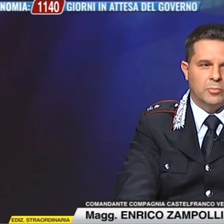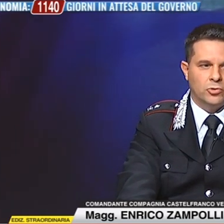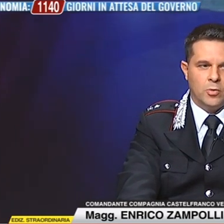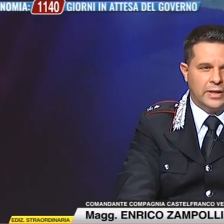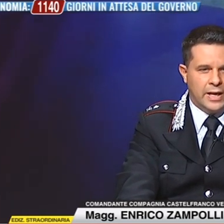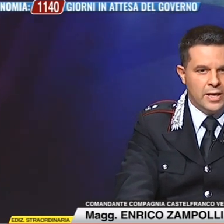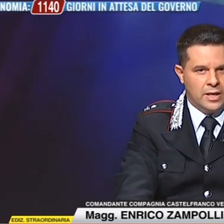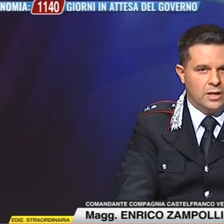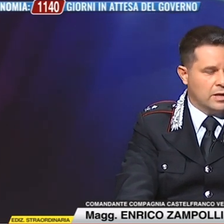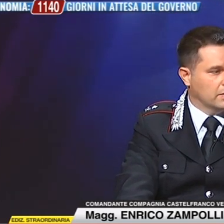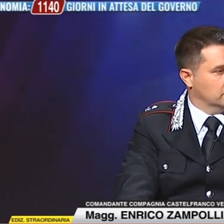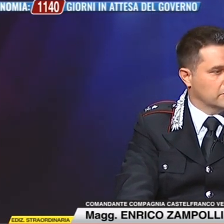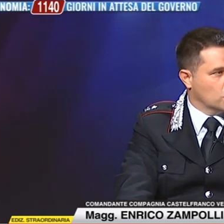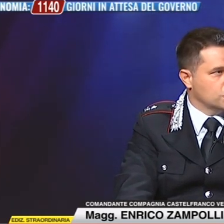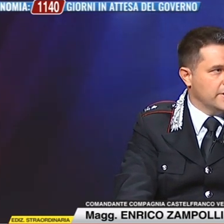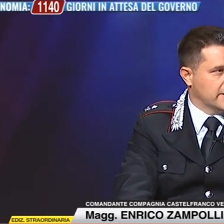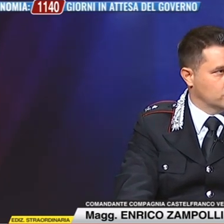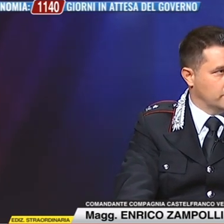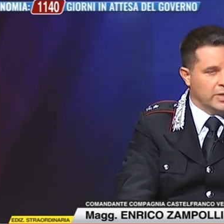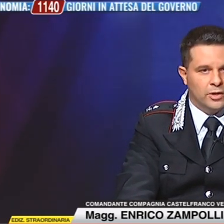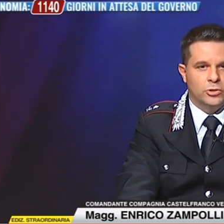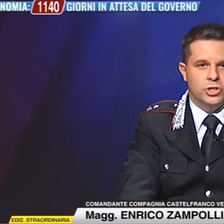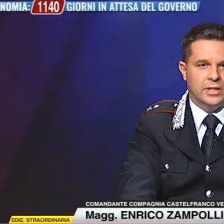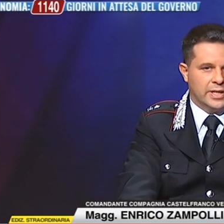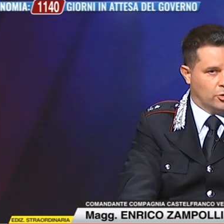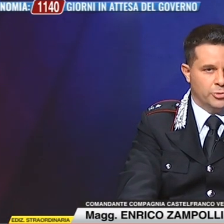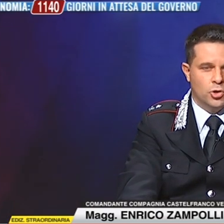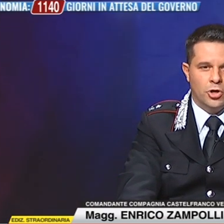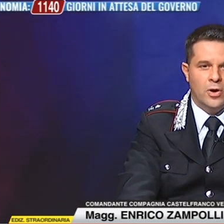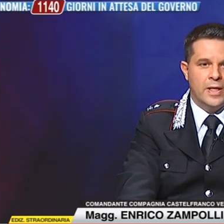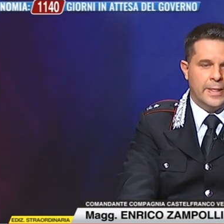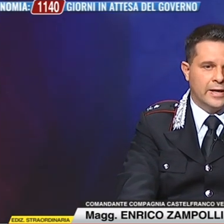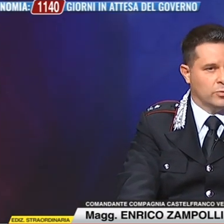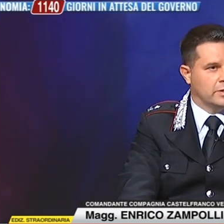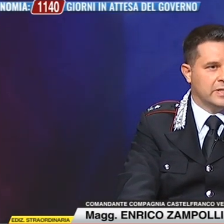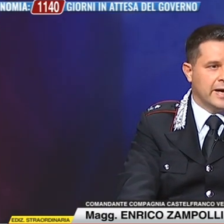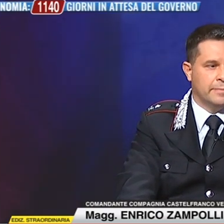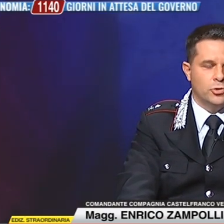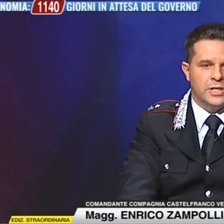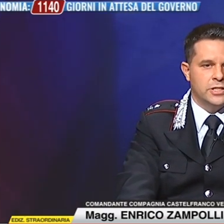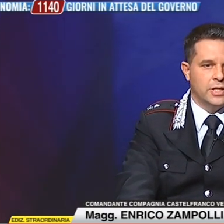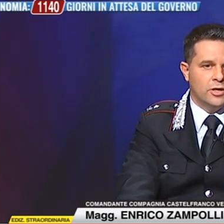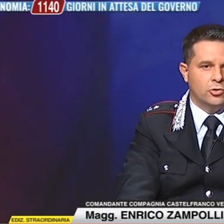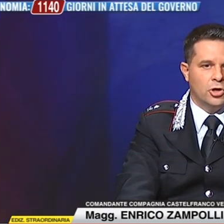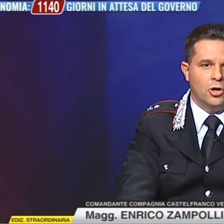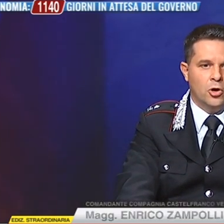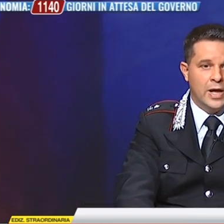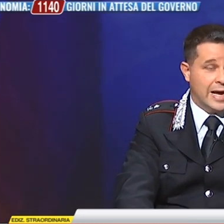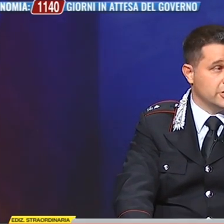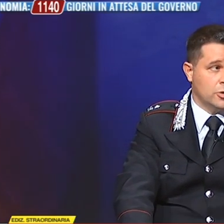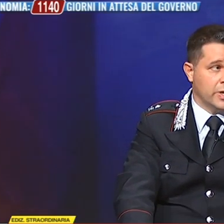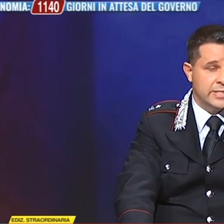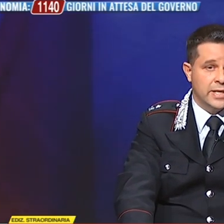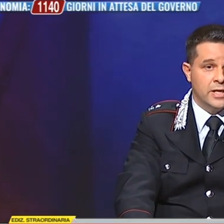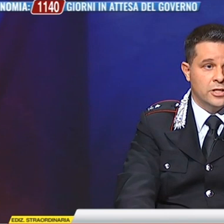presenti per quanto riguarda i consigli che possiamo dare a tutti i cittadini che hanno bisogno, anche un'attività che possa essere di controllo